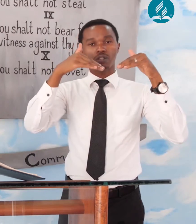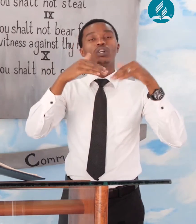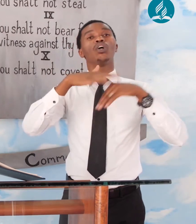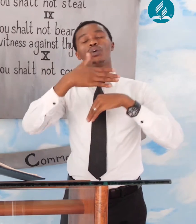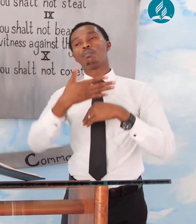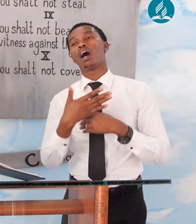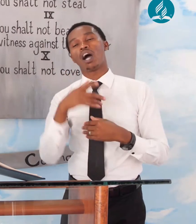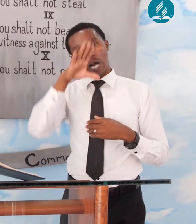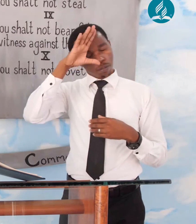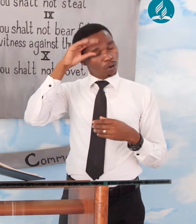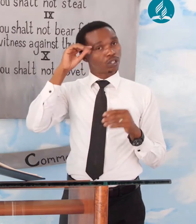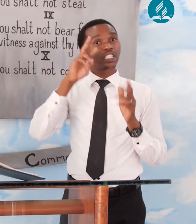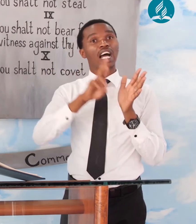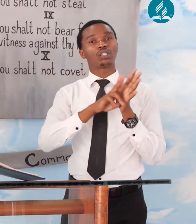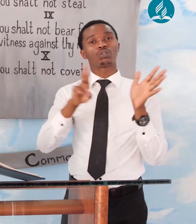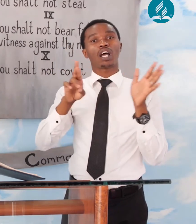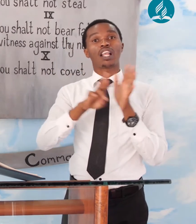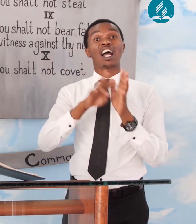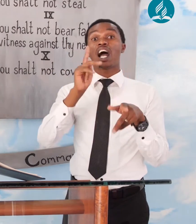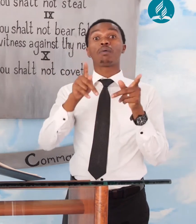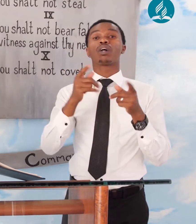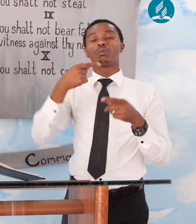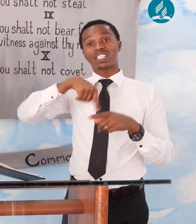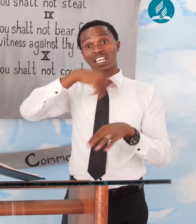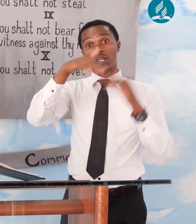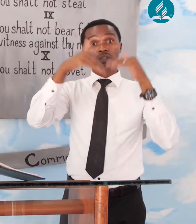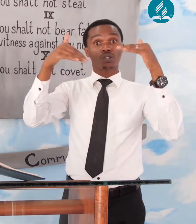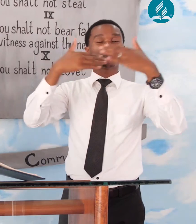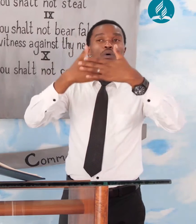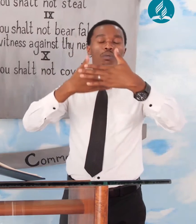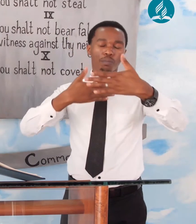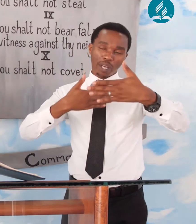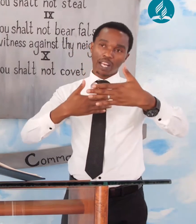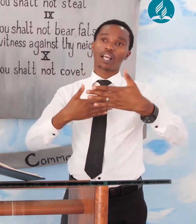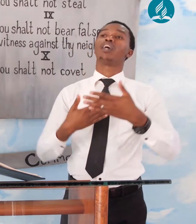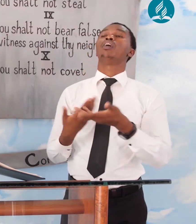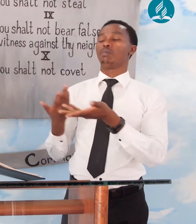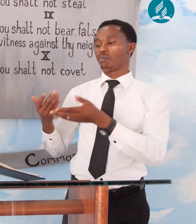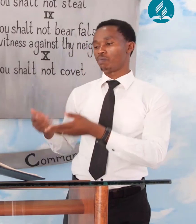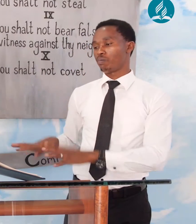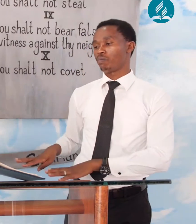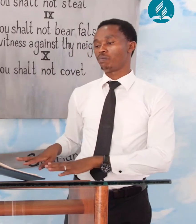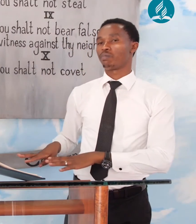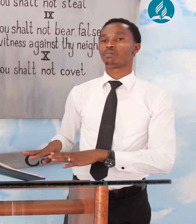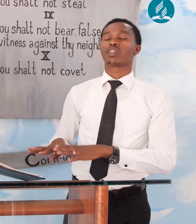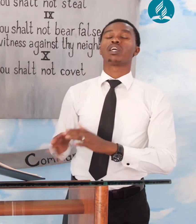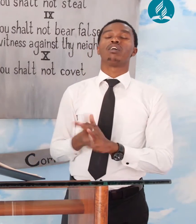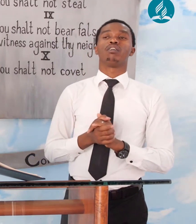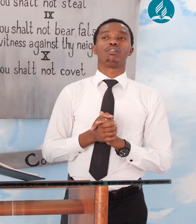naho Mose ashushanya abazajya mu ijuru ariko babanje gusogongera ku rupfu